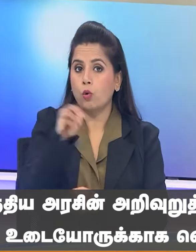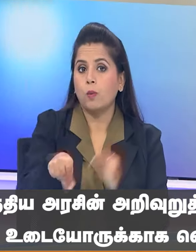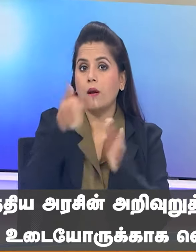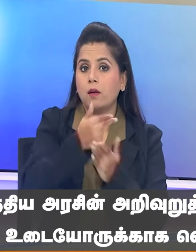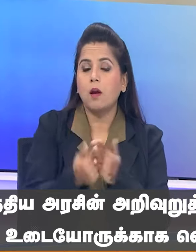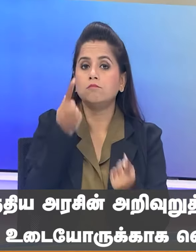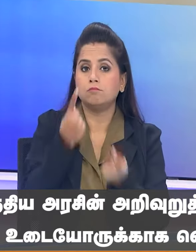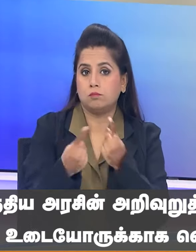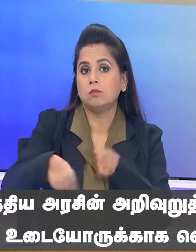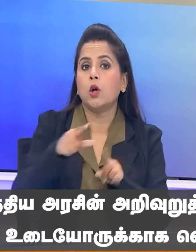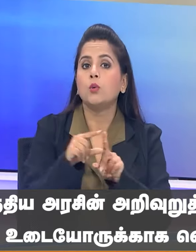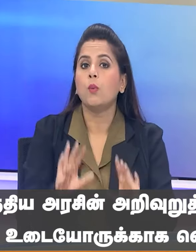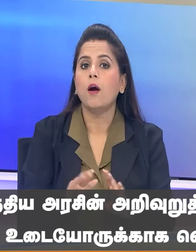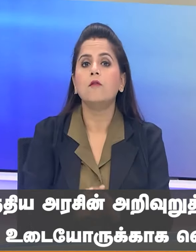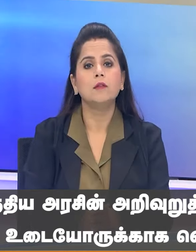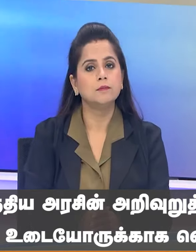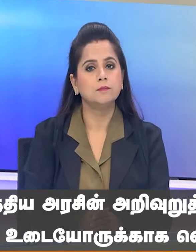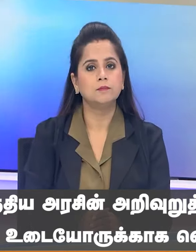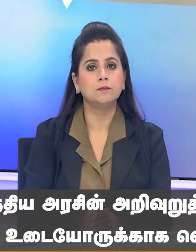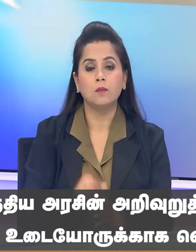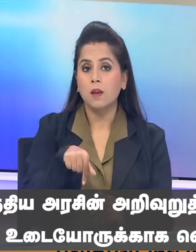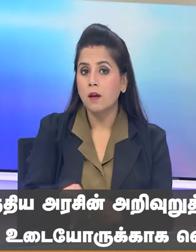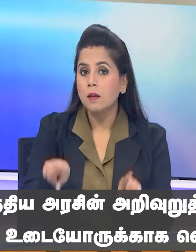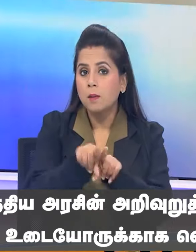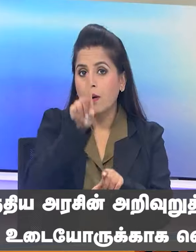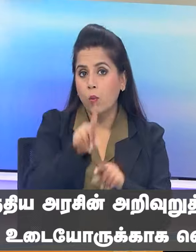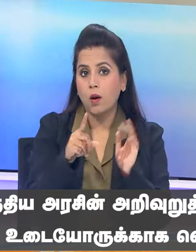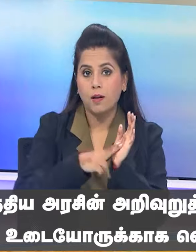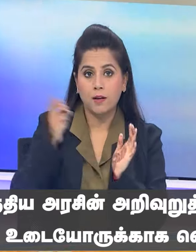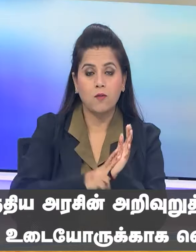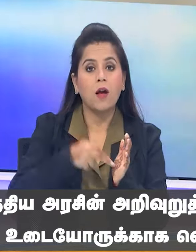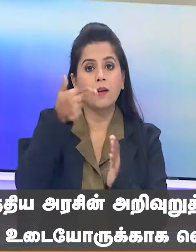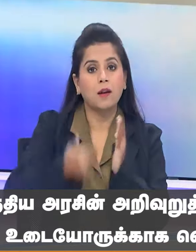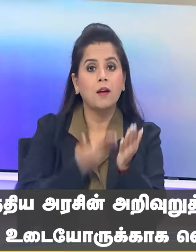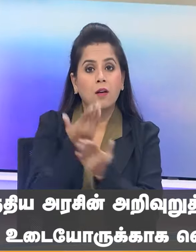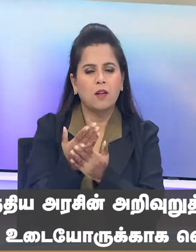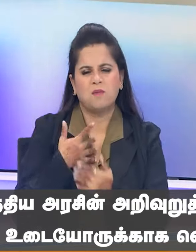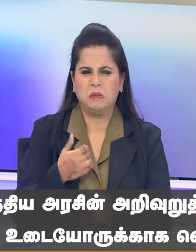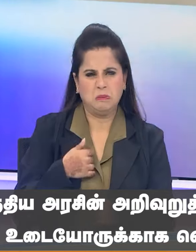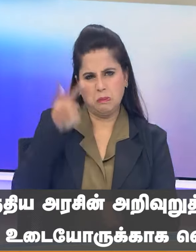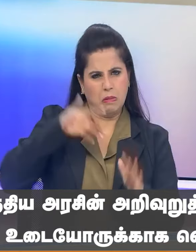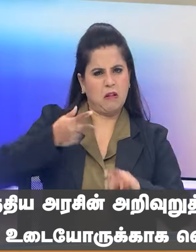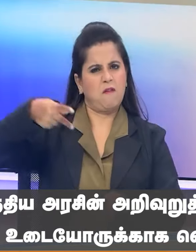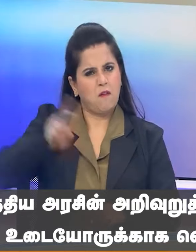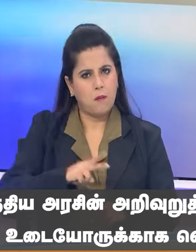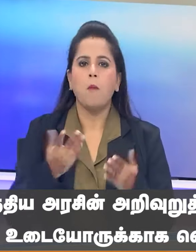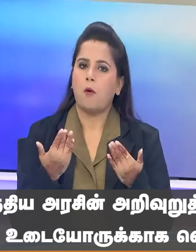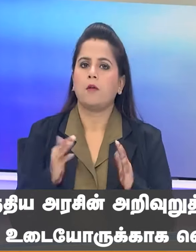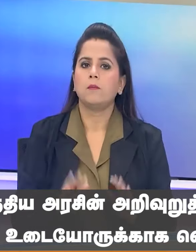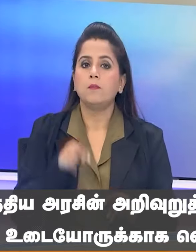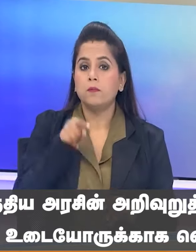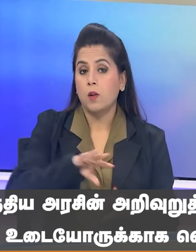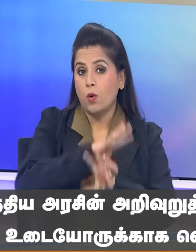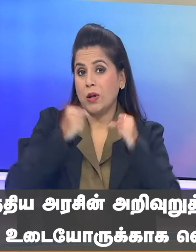पत्रों की जांच की जाएगी साथ ही 1 नवंबर तक नामांकन पत्रों वापस लिए जा सकेंगे आपको बता दें कि